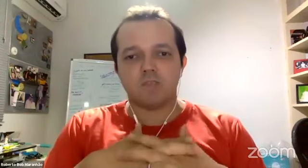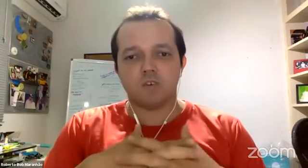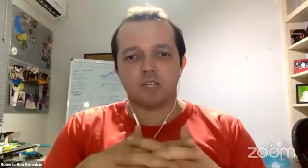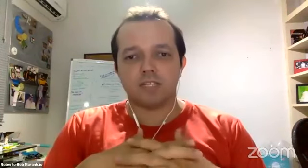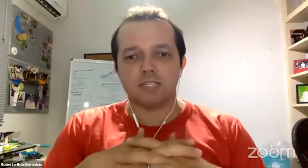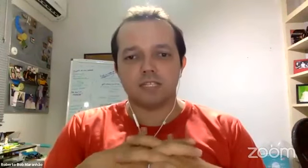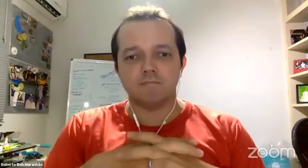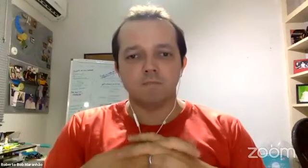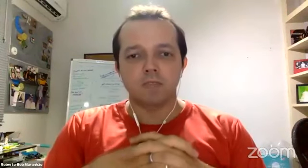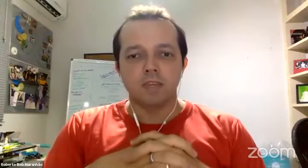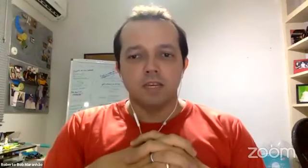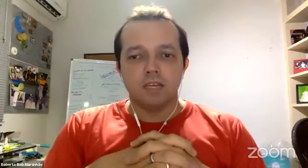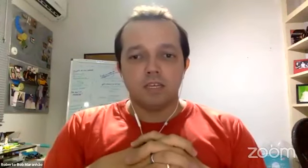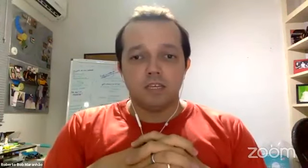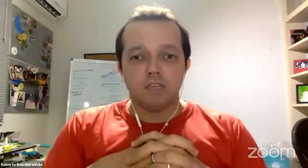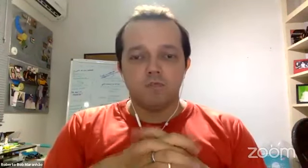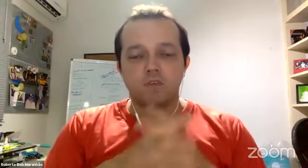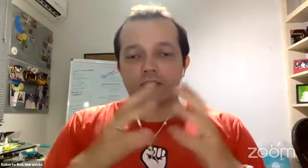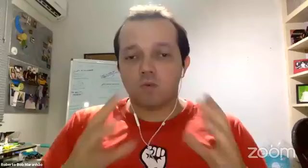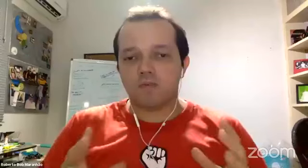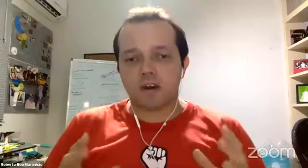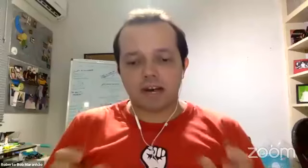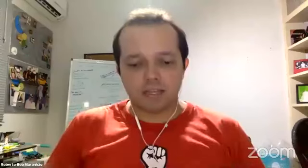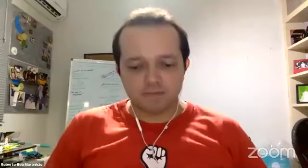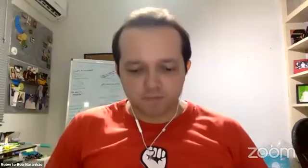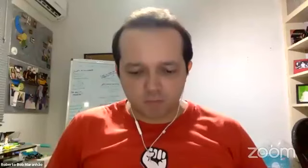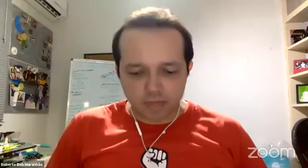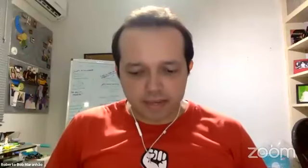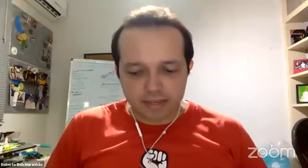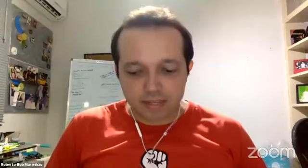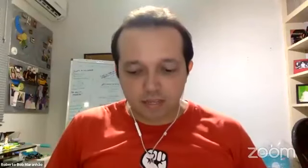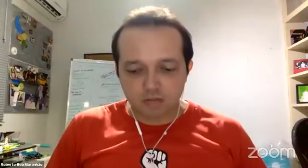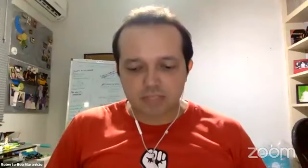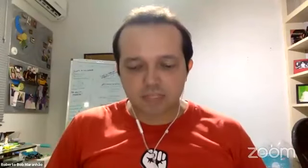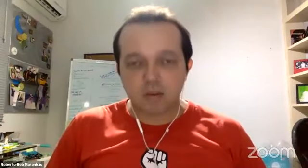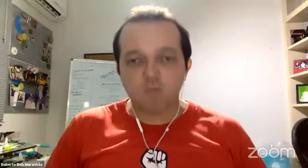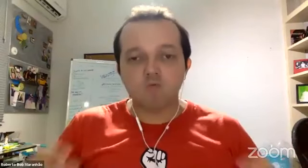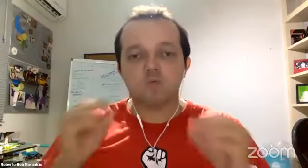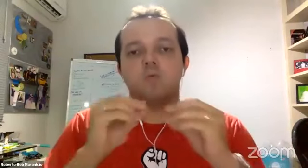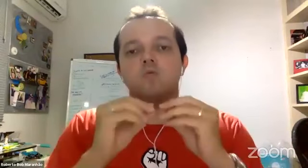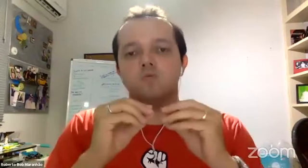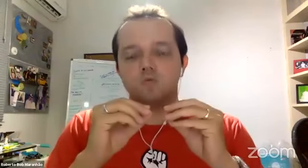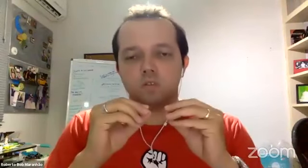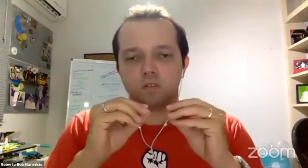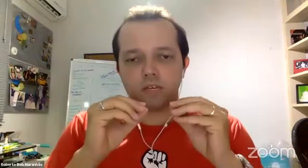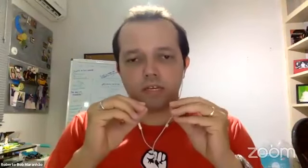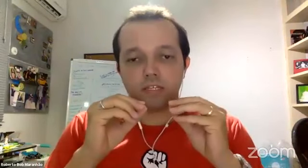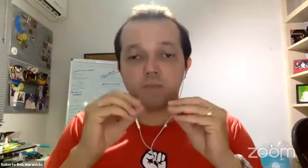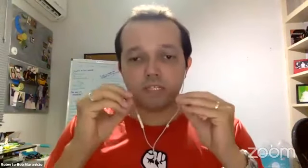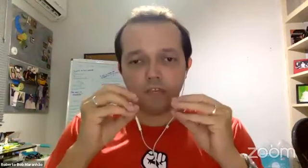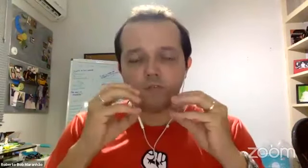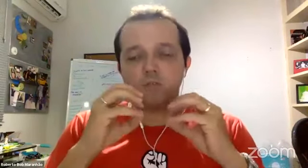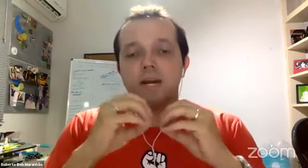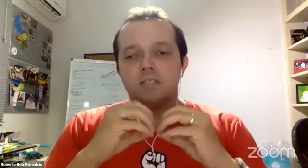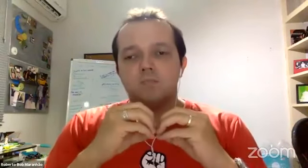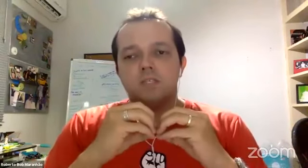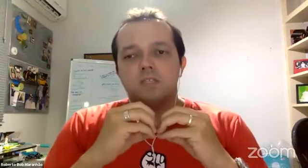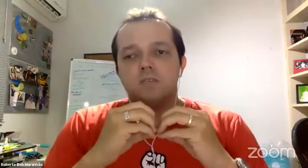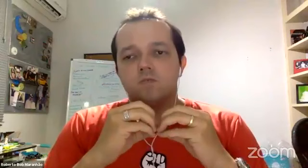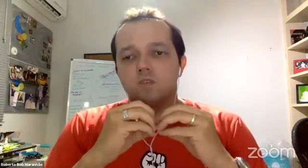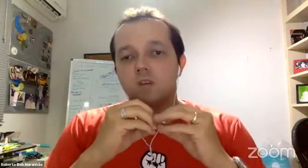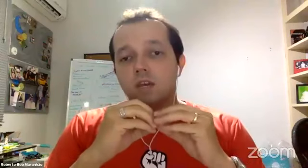Ceará, aqui em Fortaleza, e vou fazer uma fala tentando trazer alguns pontos específicos,